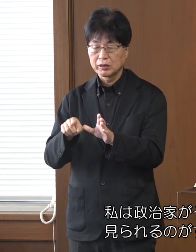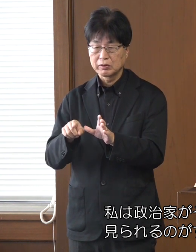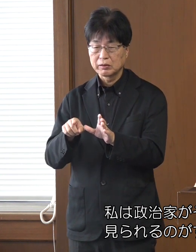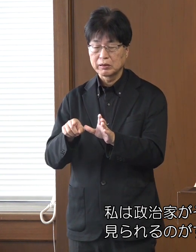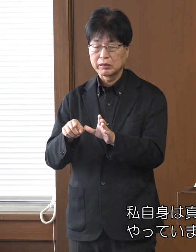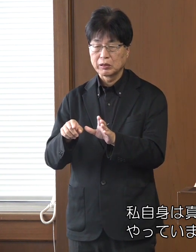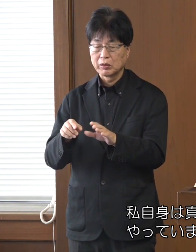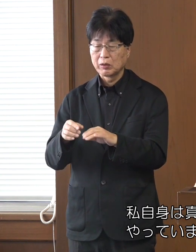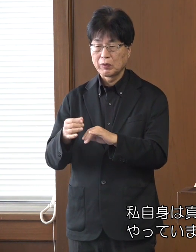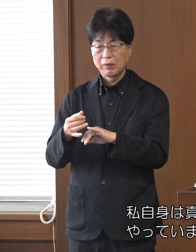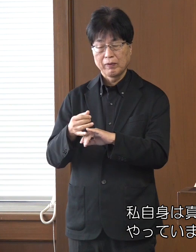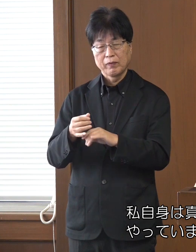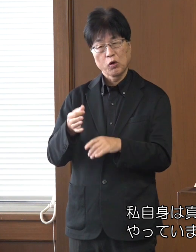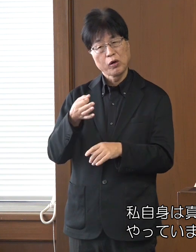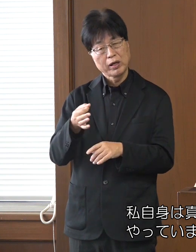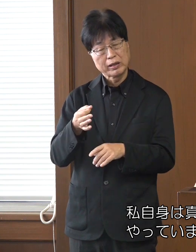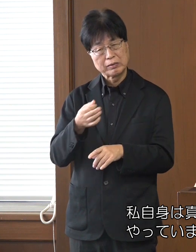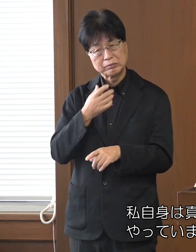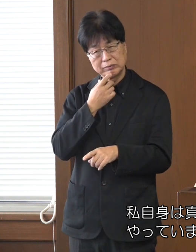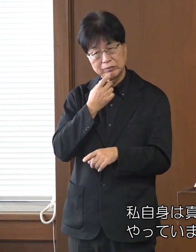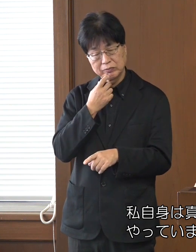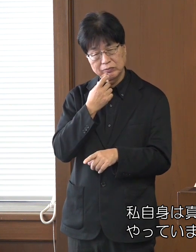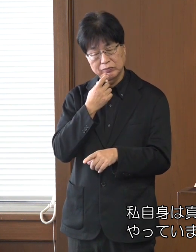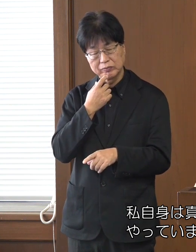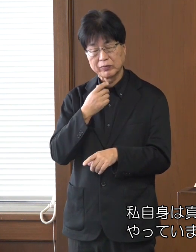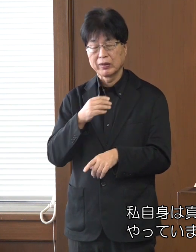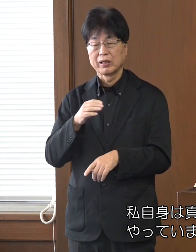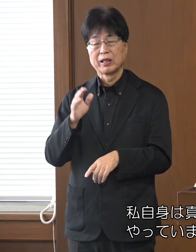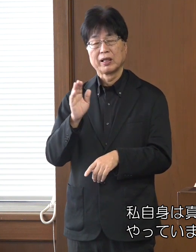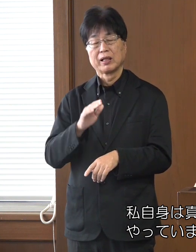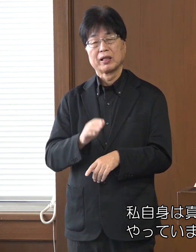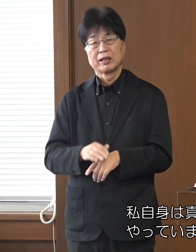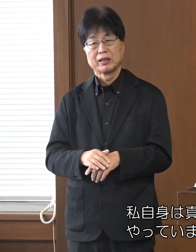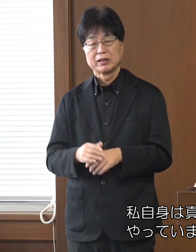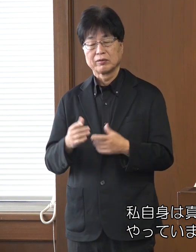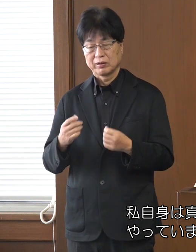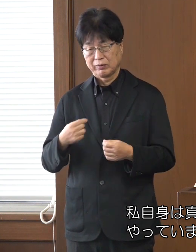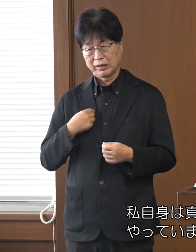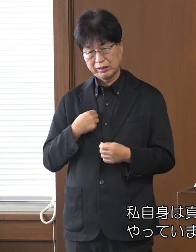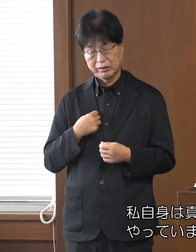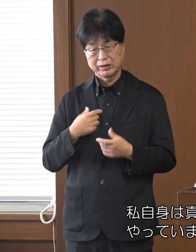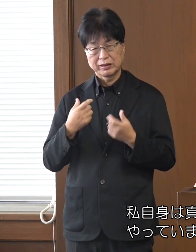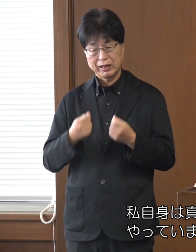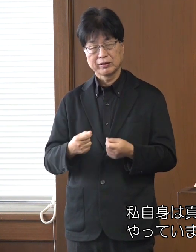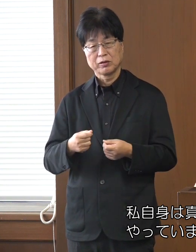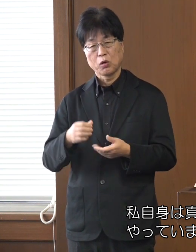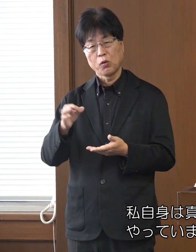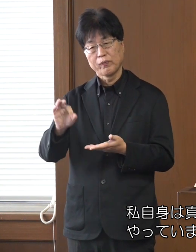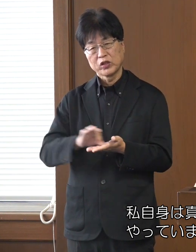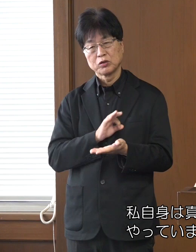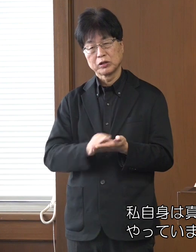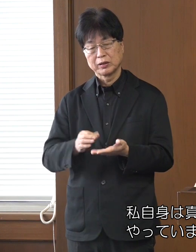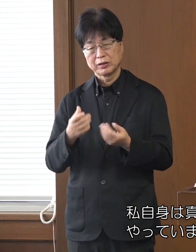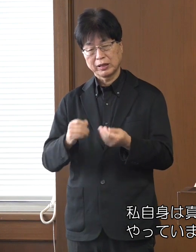で、私自身は真面目にこう全て記帳しながらやってると思って